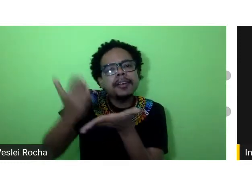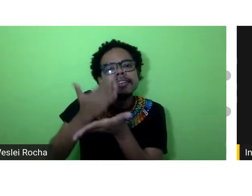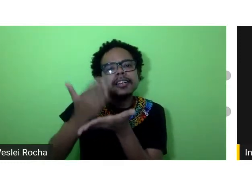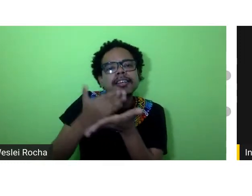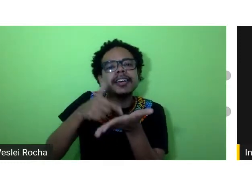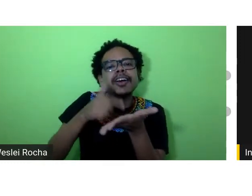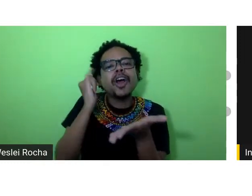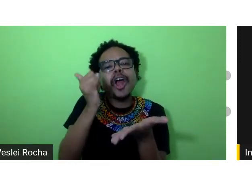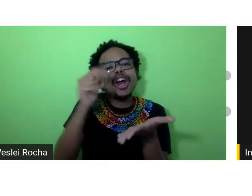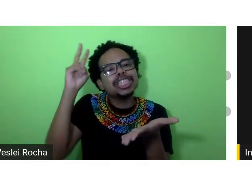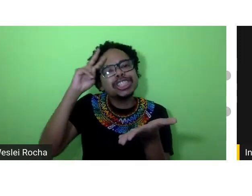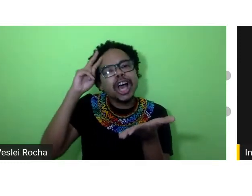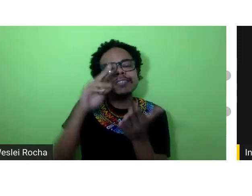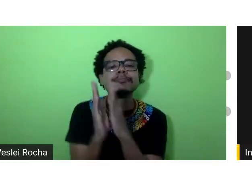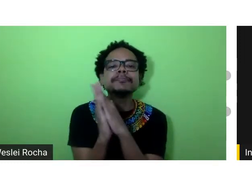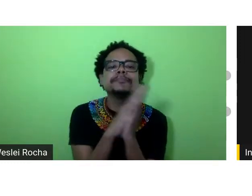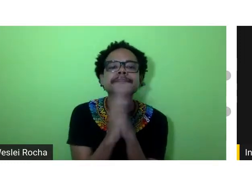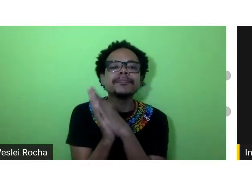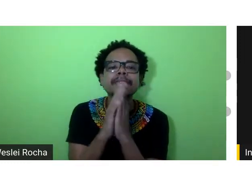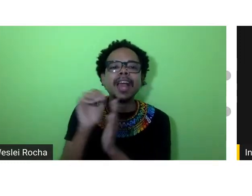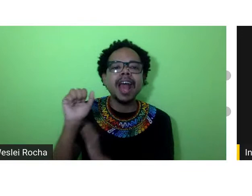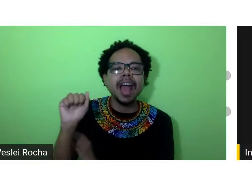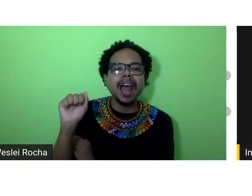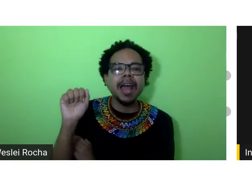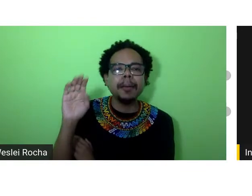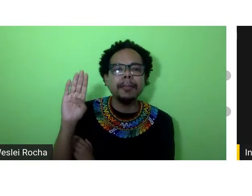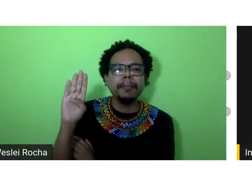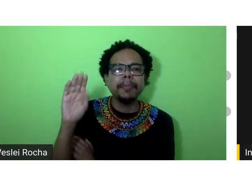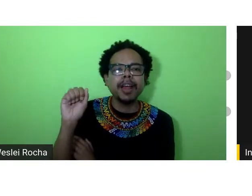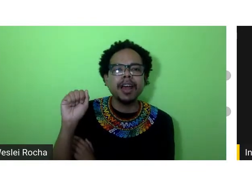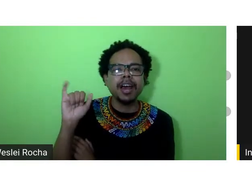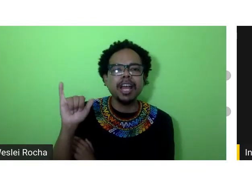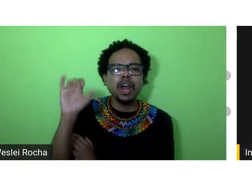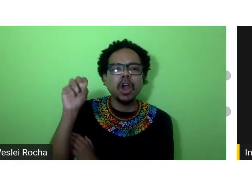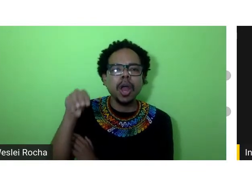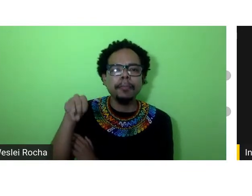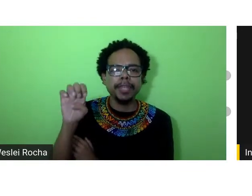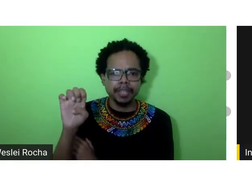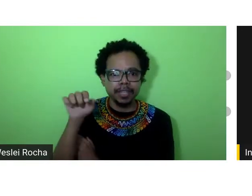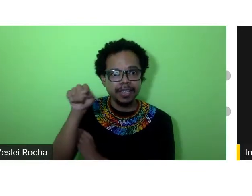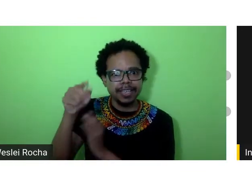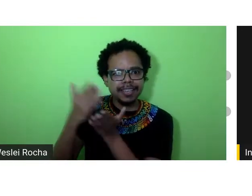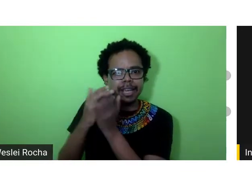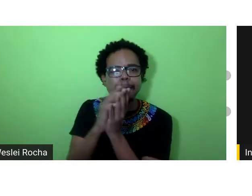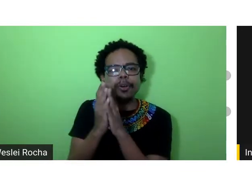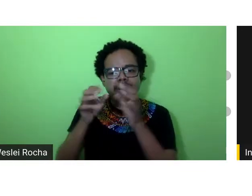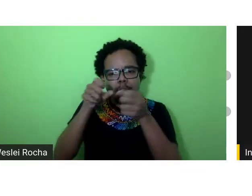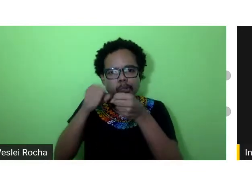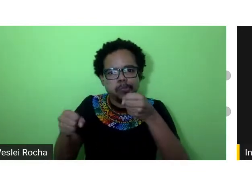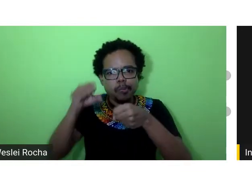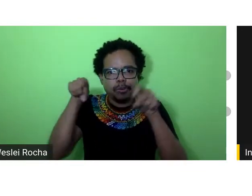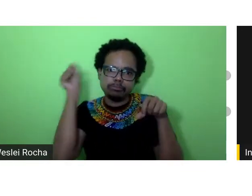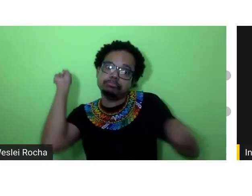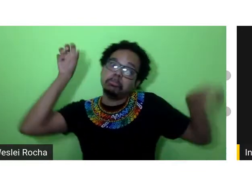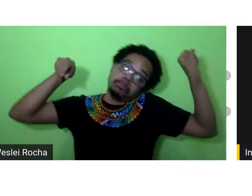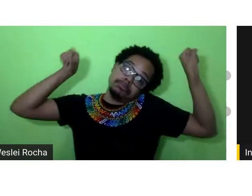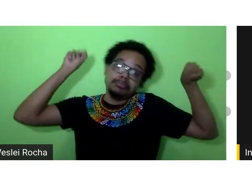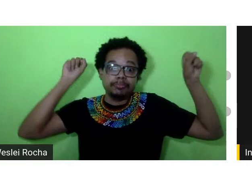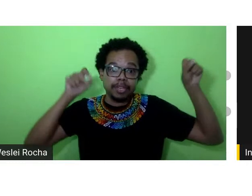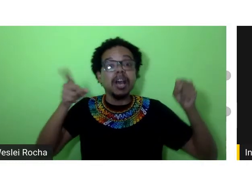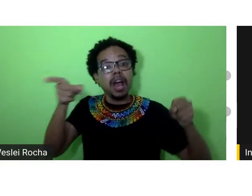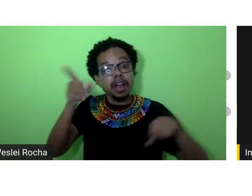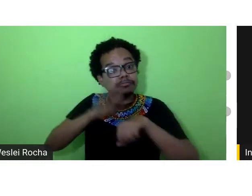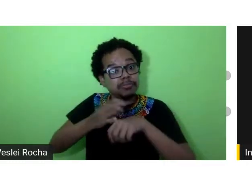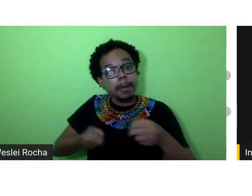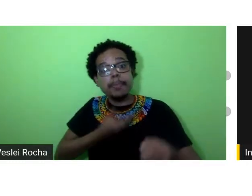como referência para a gente está fazendo as nossas é apresentações EA já funcionou ela tem uma